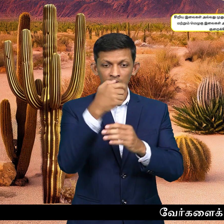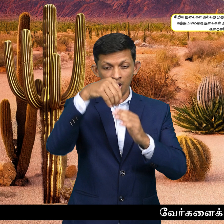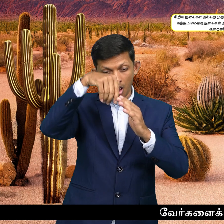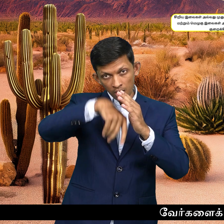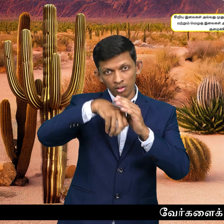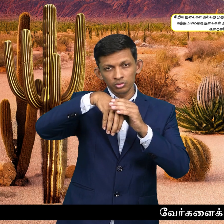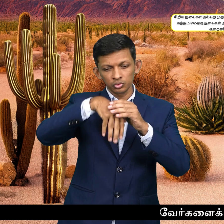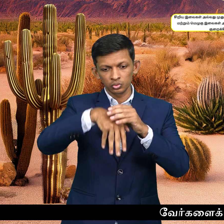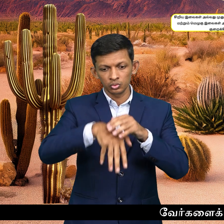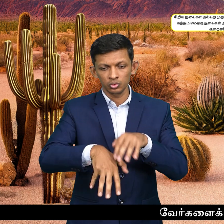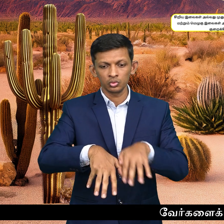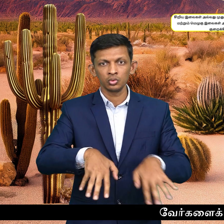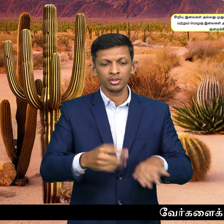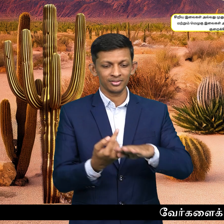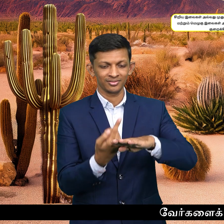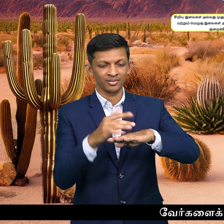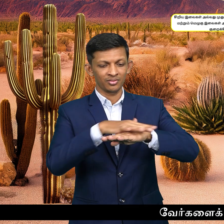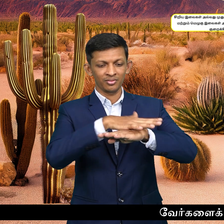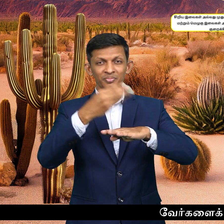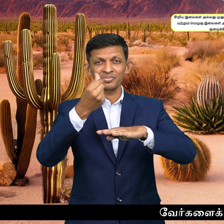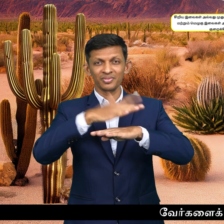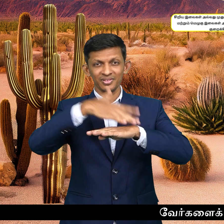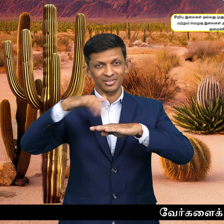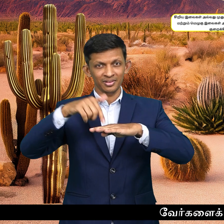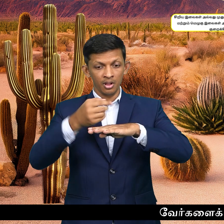ஆழமான வேர்களை கொண்டுள்ளன.